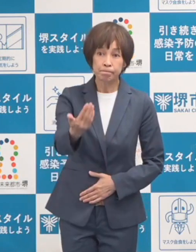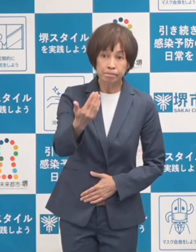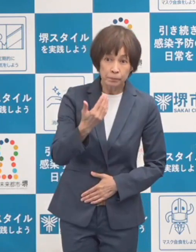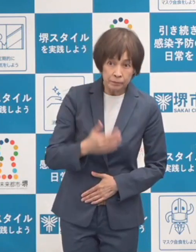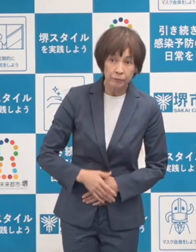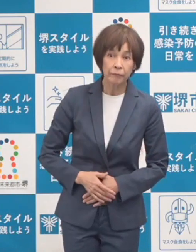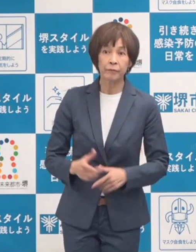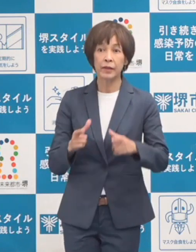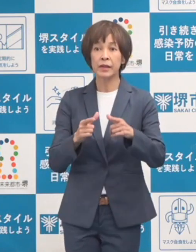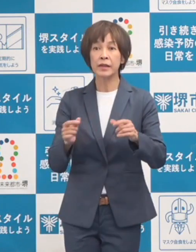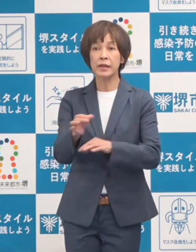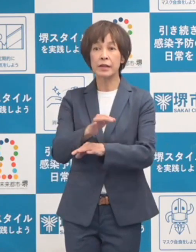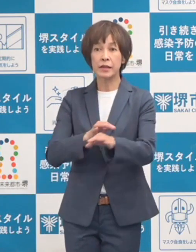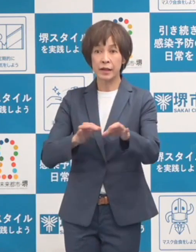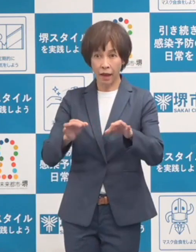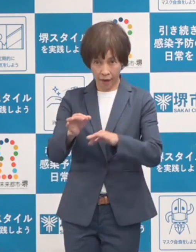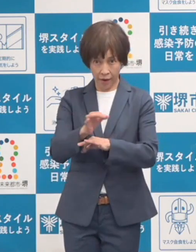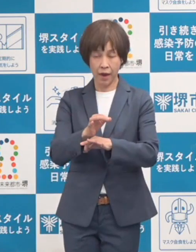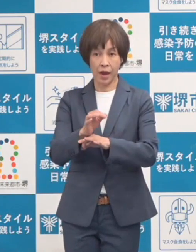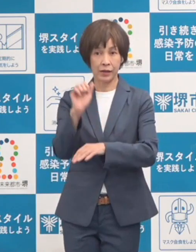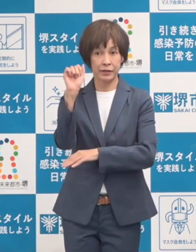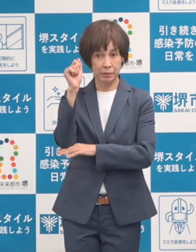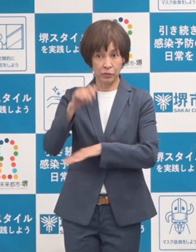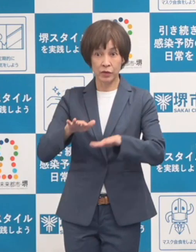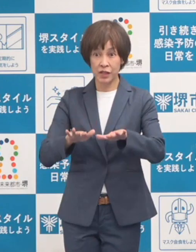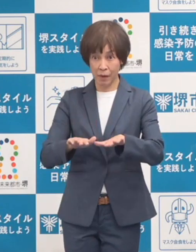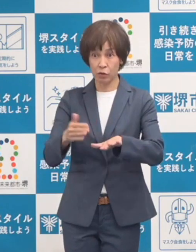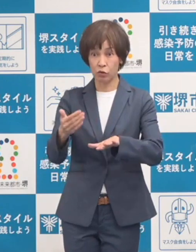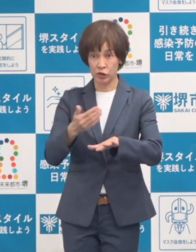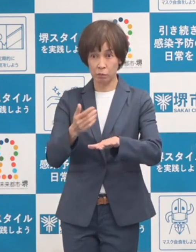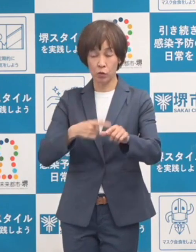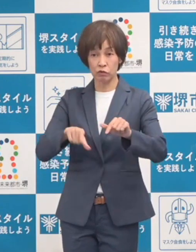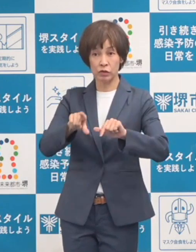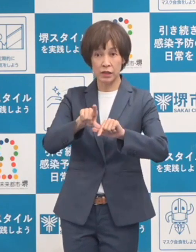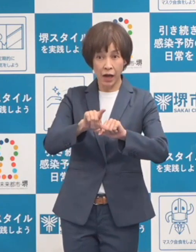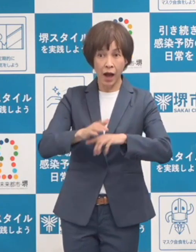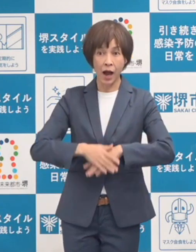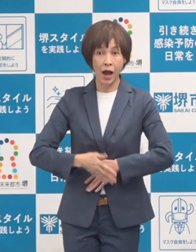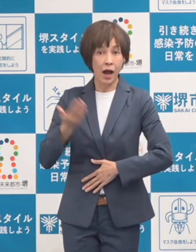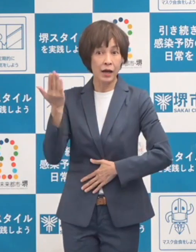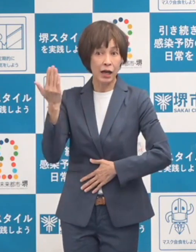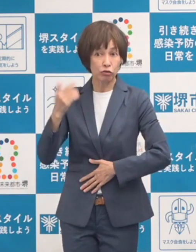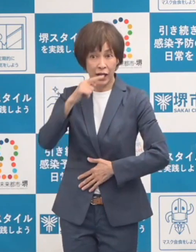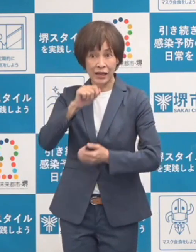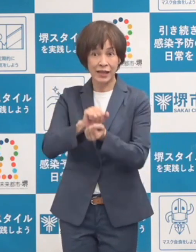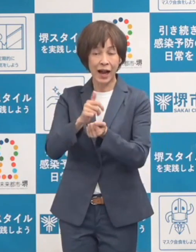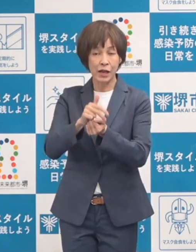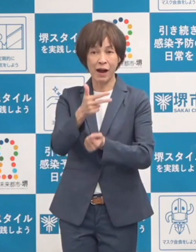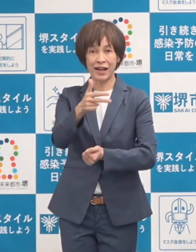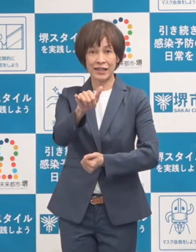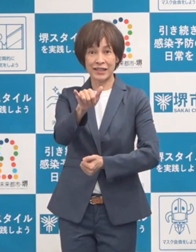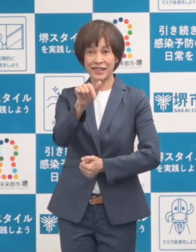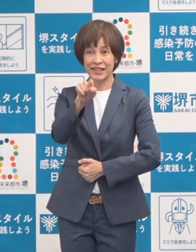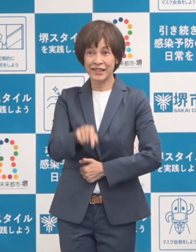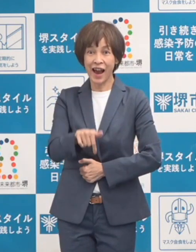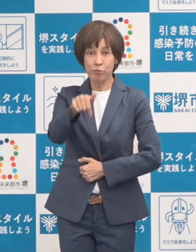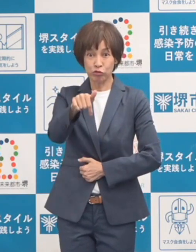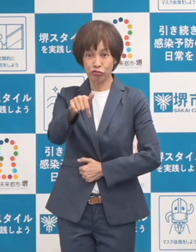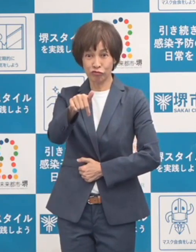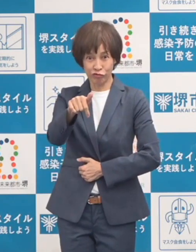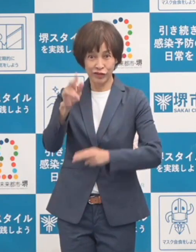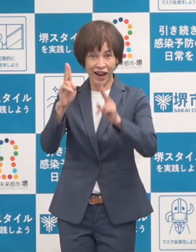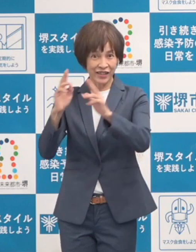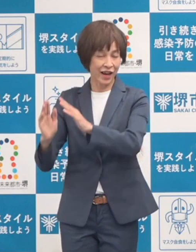すみません、日経の高瀬でございます。今の質問についてですけども、かつてですね、堺の場合はシャープが来たときに、同じような期